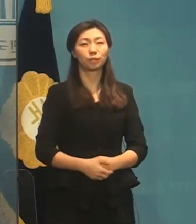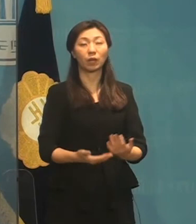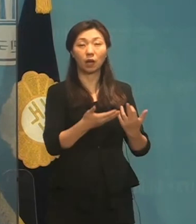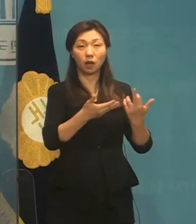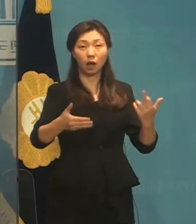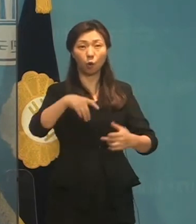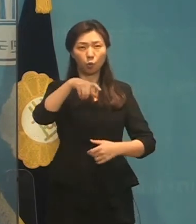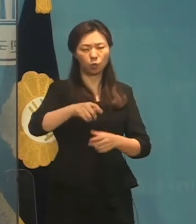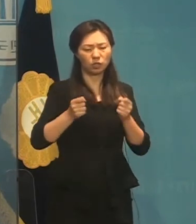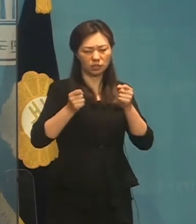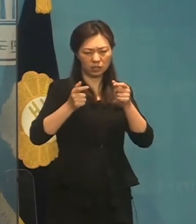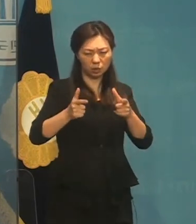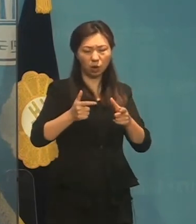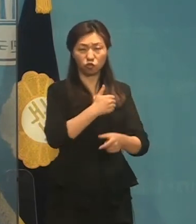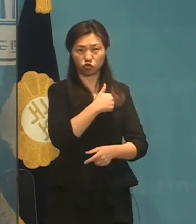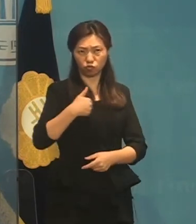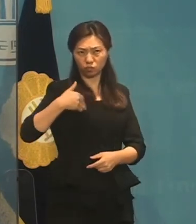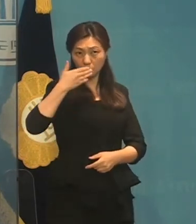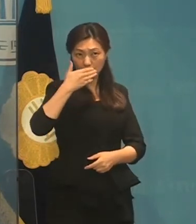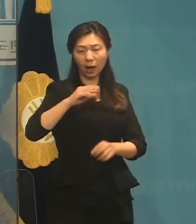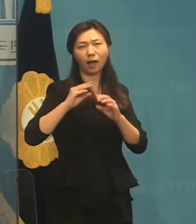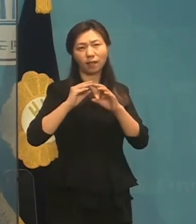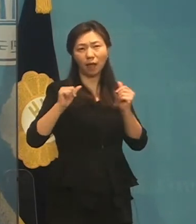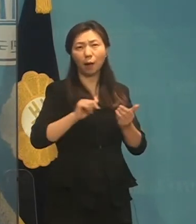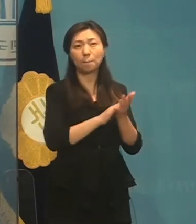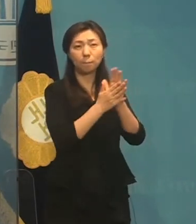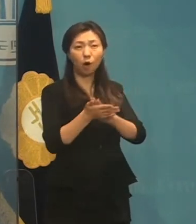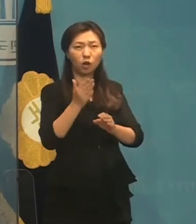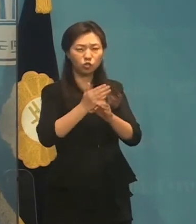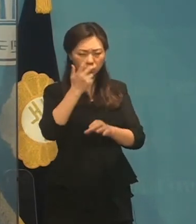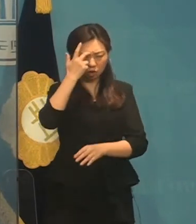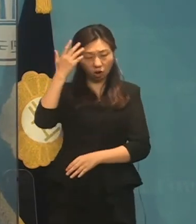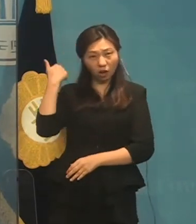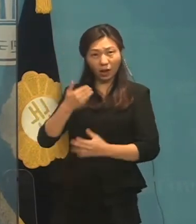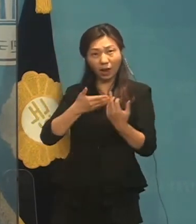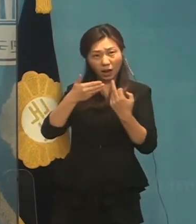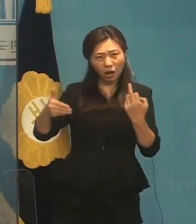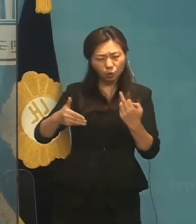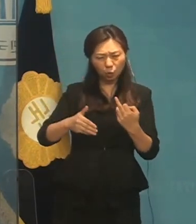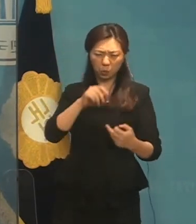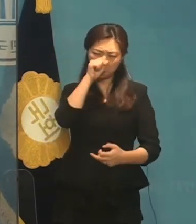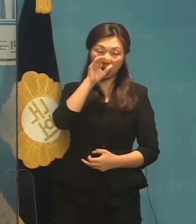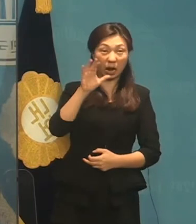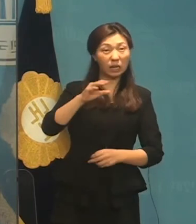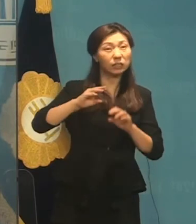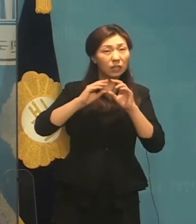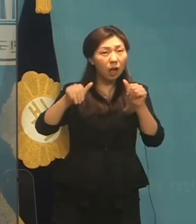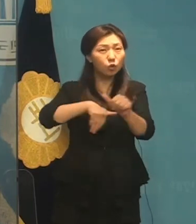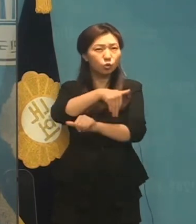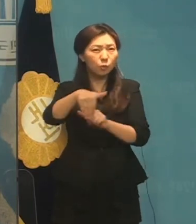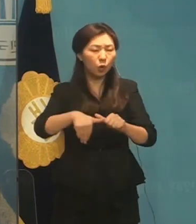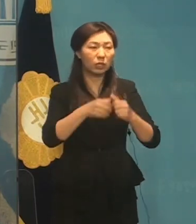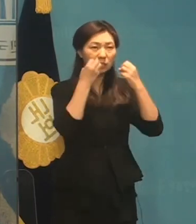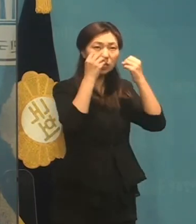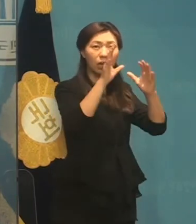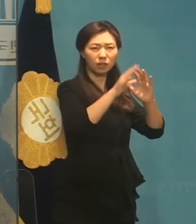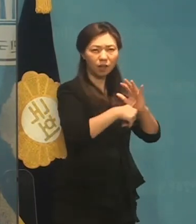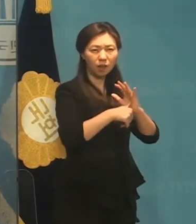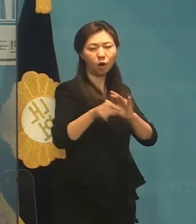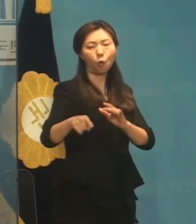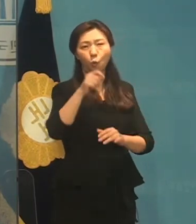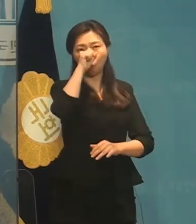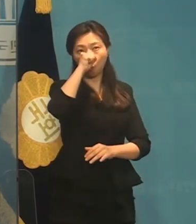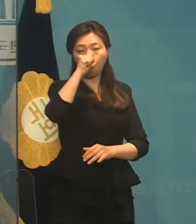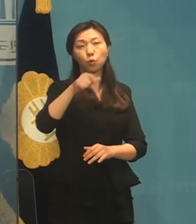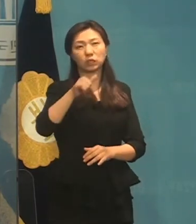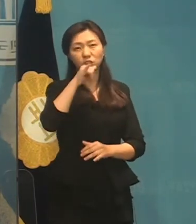강원도는 기회의 땅으로 변모하고 있습니다. 과거 강원도가 가졌던 약점은 새로운 시대의 강원도의 자산이 되고 있습니다.